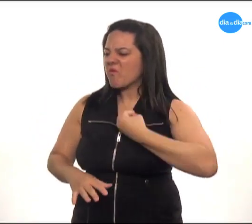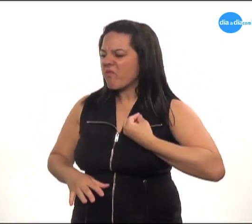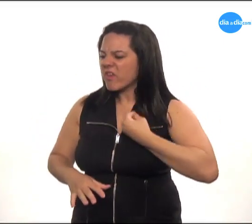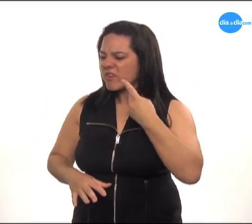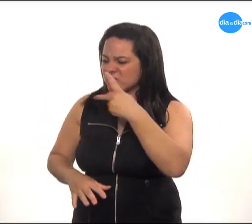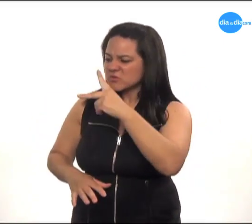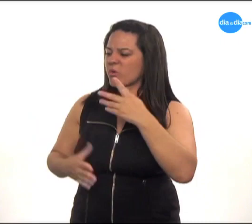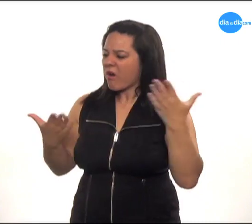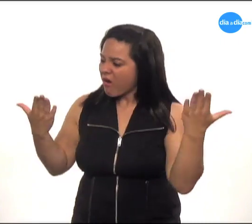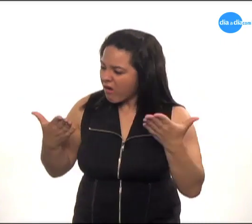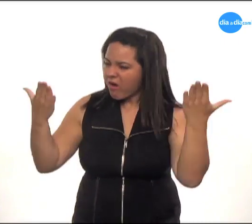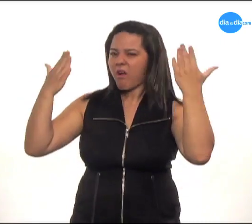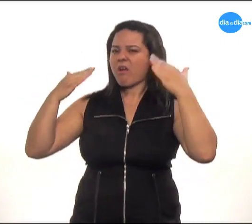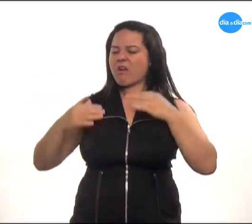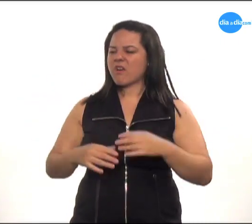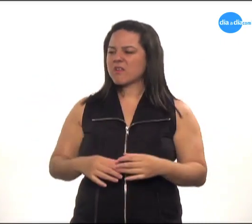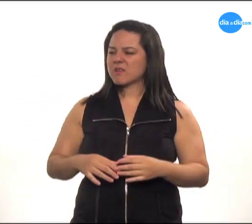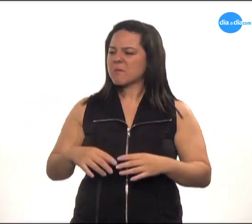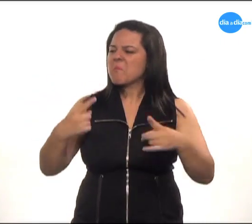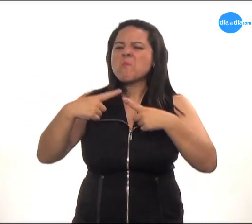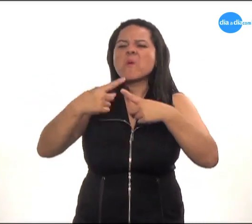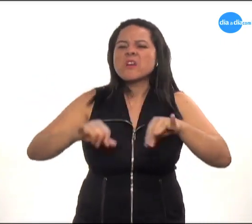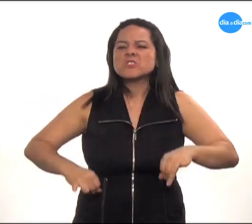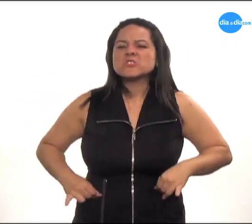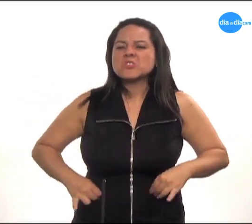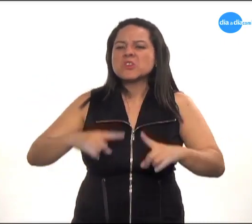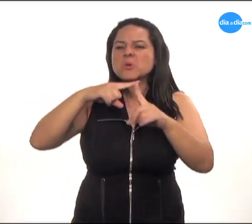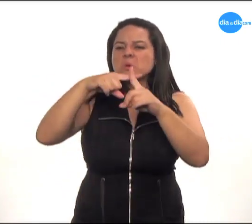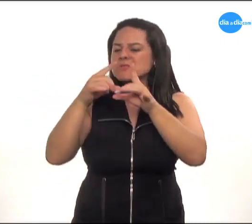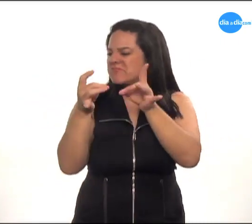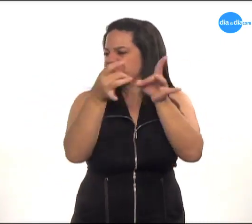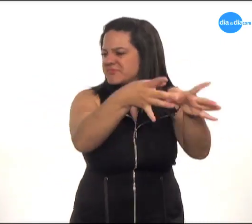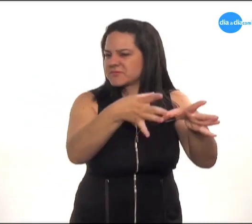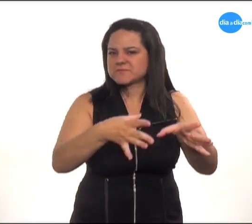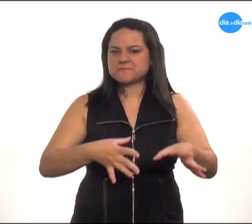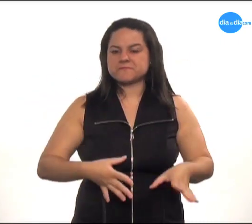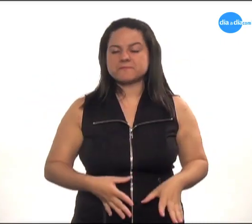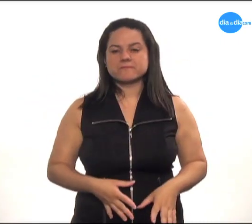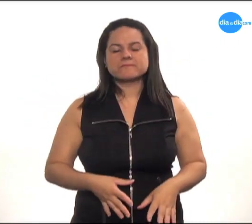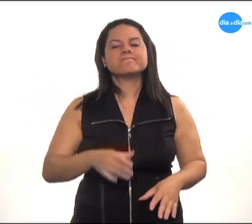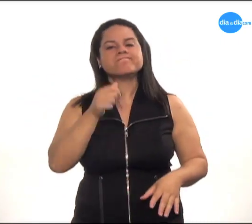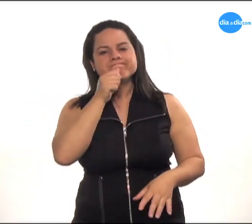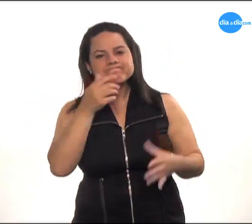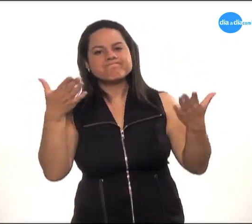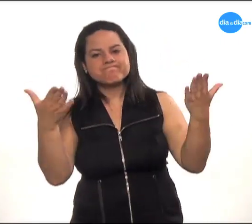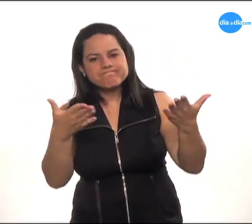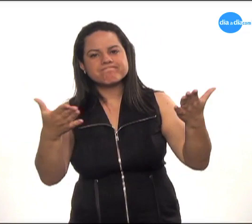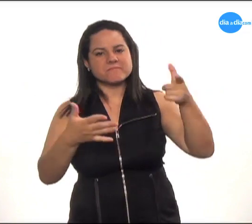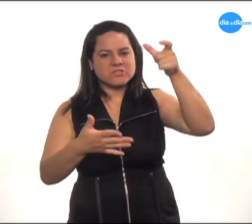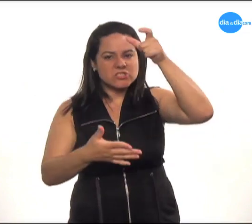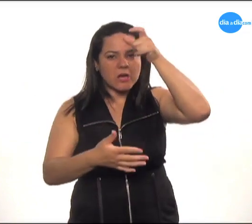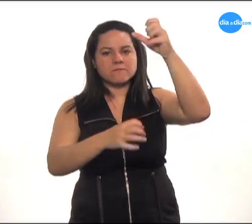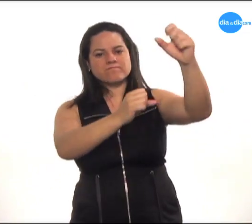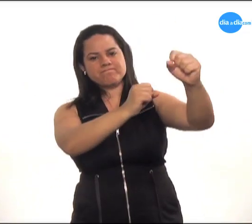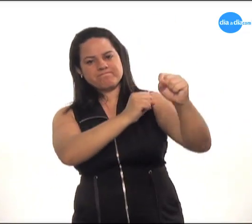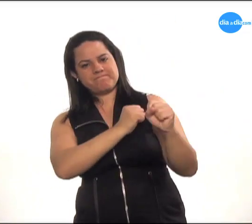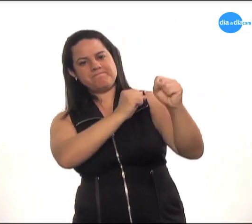direito agora. E essa é a tentação que o inimigo tem usado. É aquela